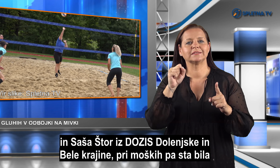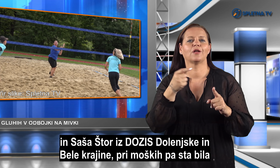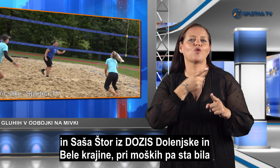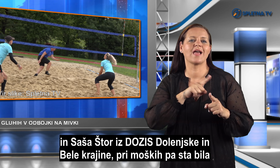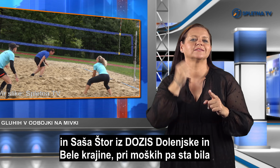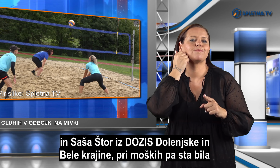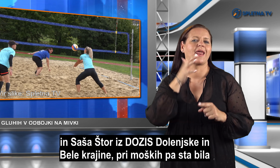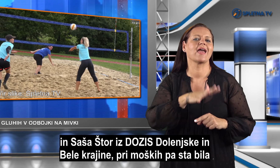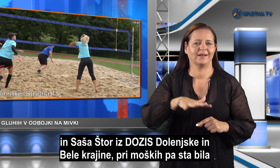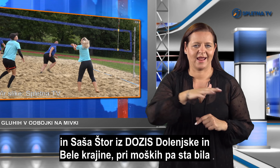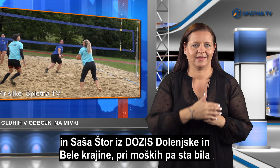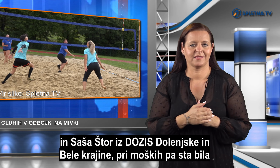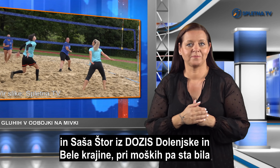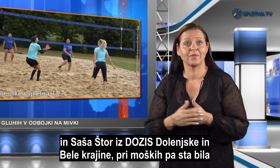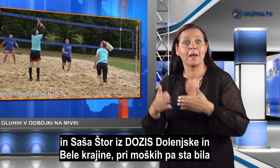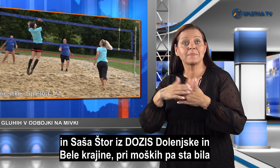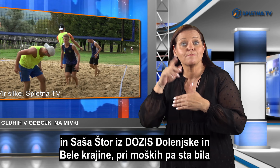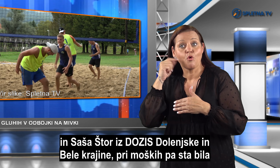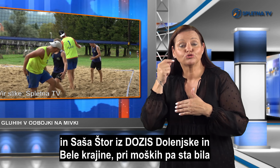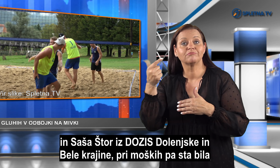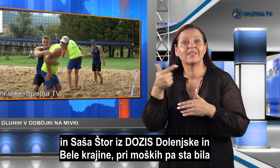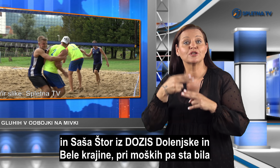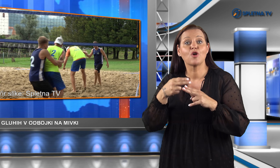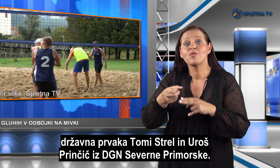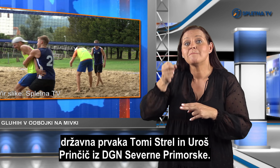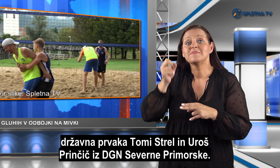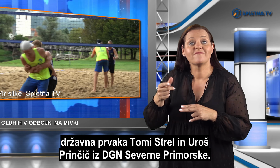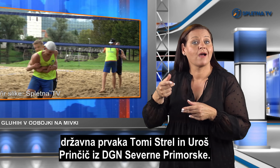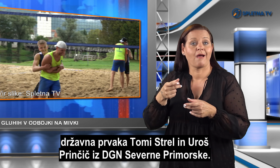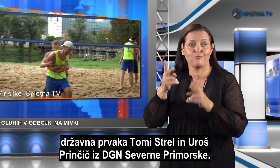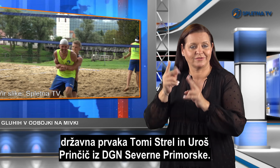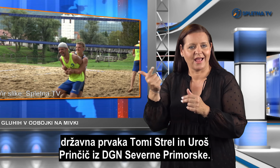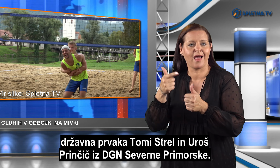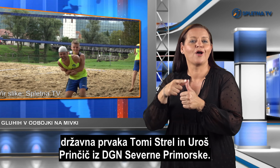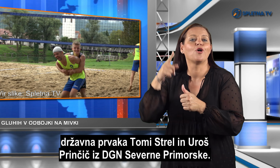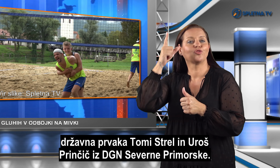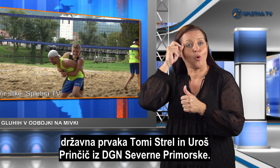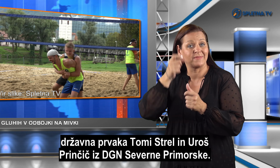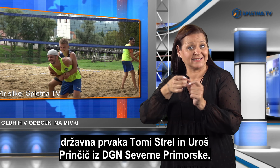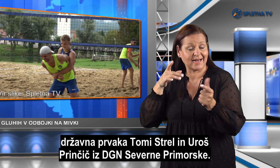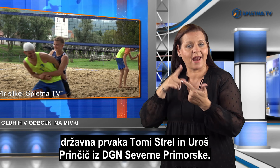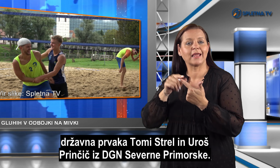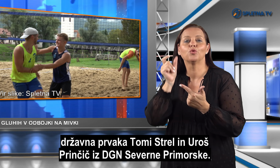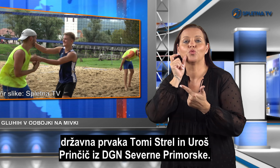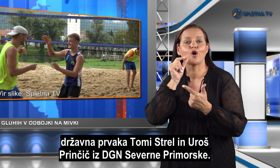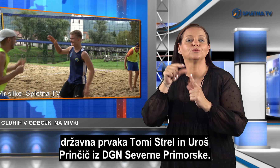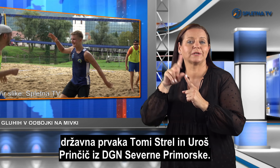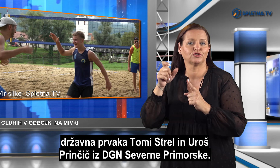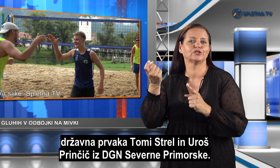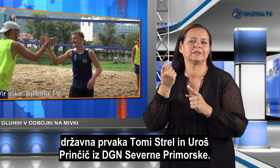Štor iz Dozis, Dolenjske in Bele krajine. Pri moških pa sta bila državna prvaka Tomi Strel in